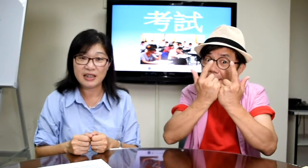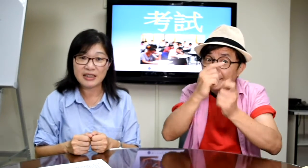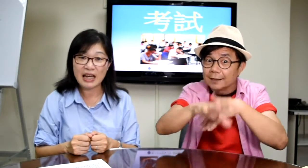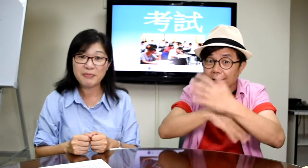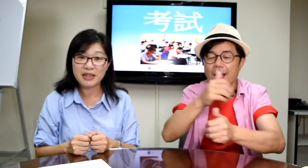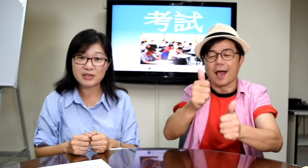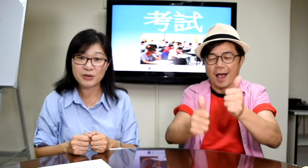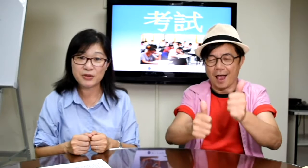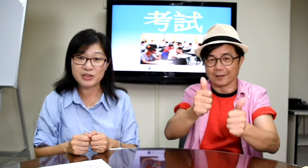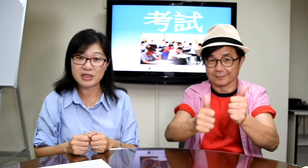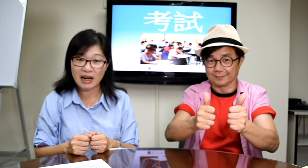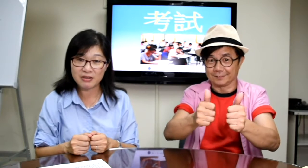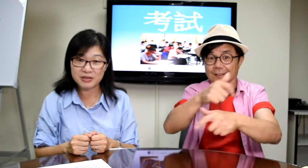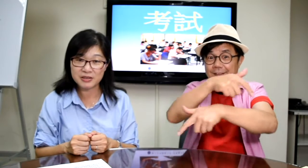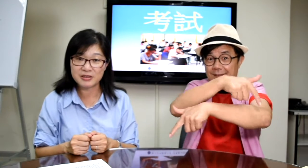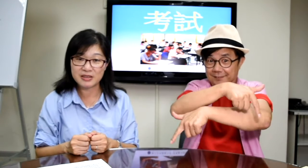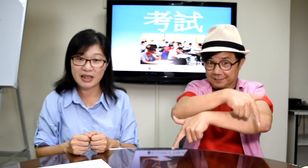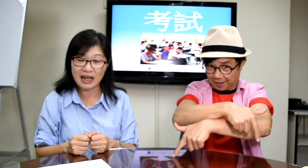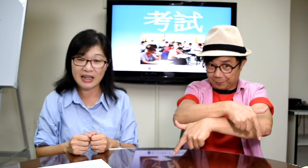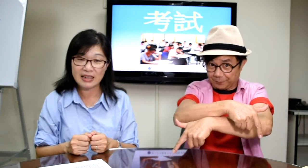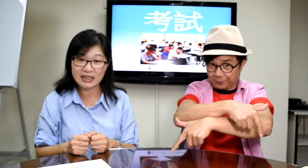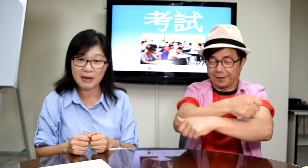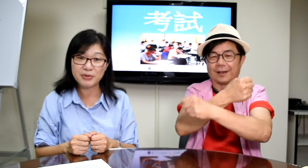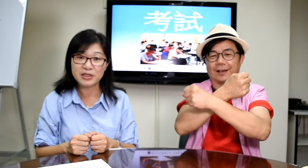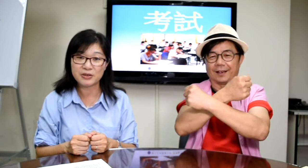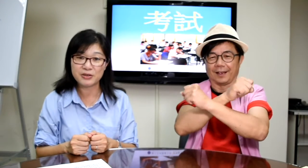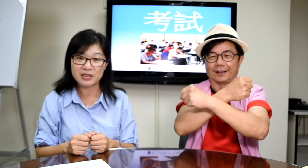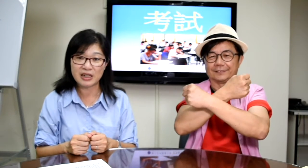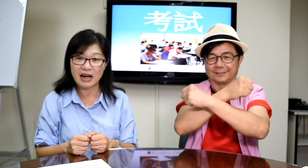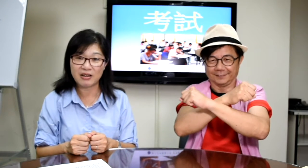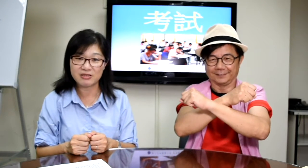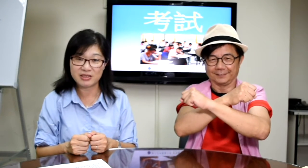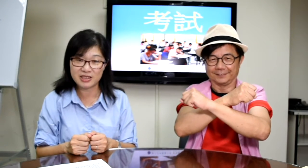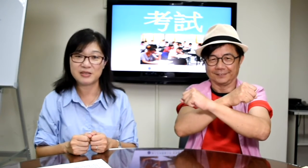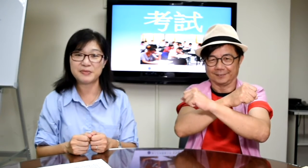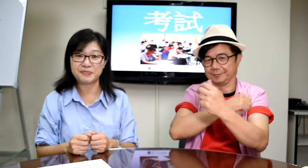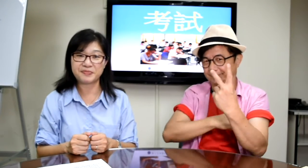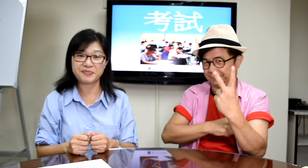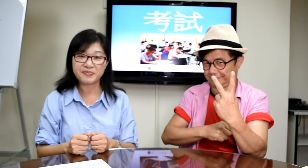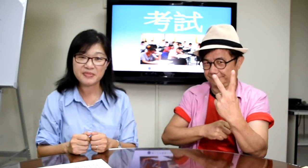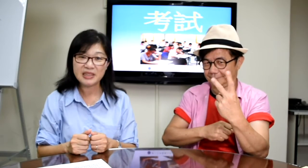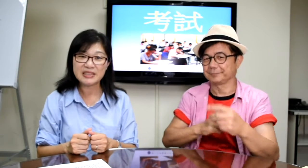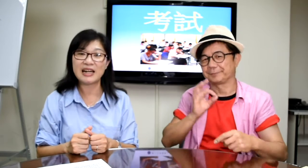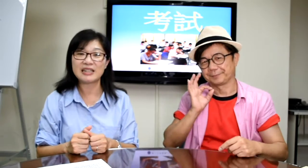台北的手语是考试，台南部的手语是考试，这两个手语